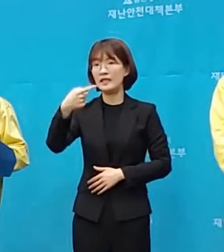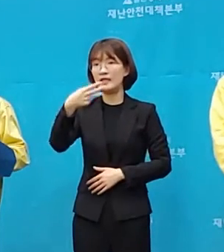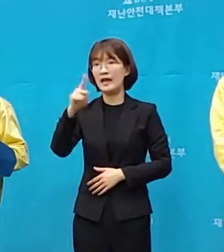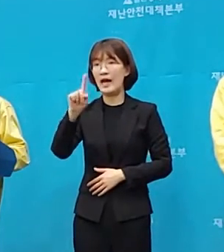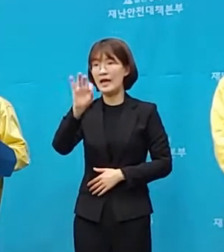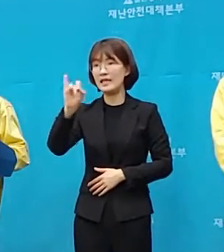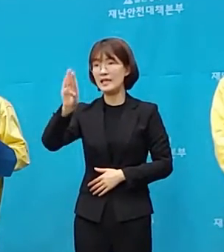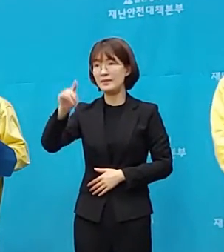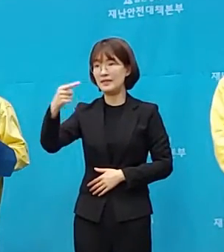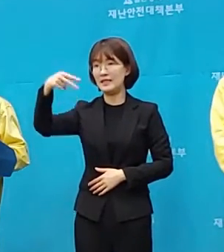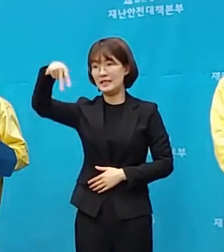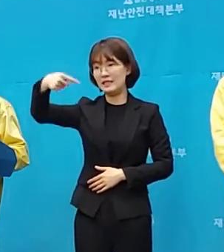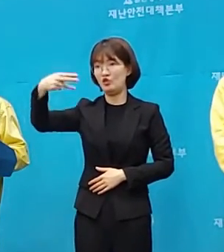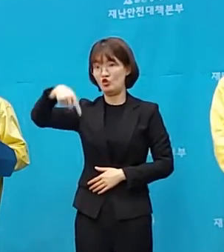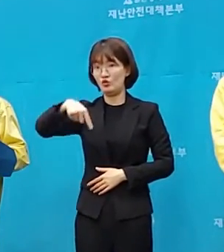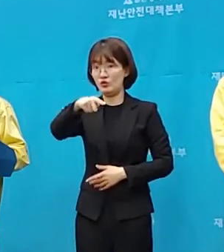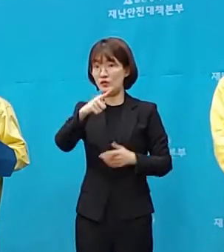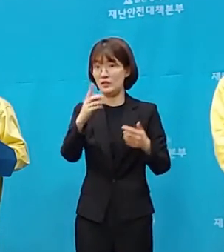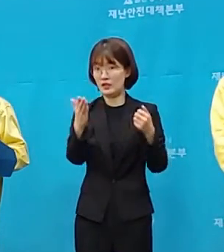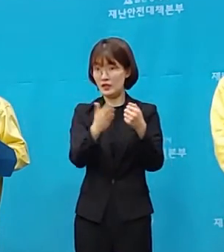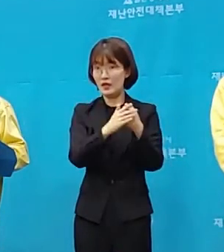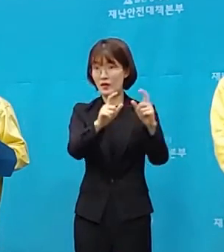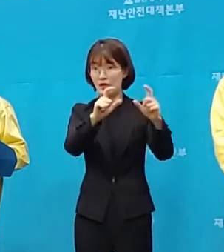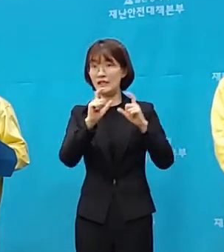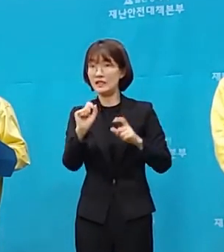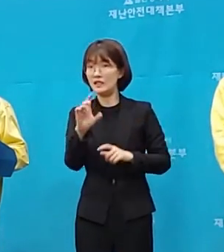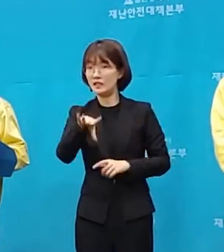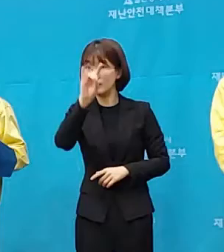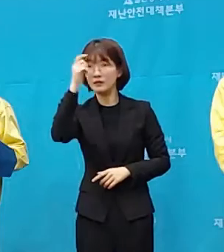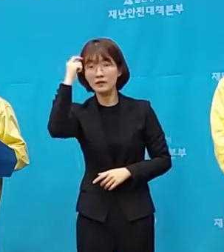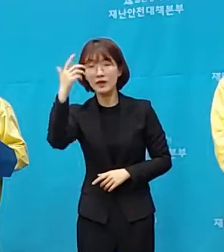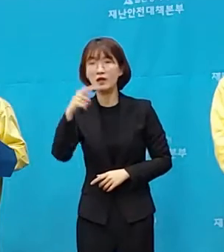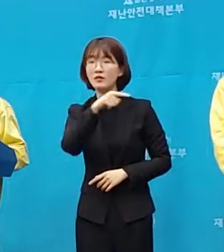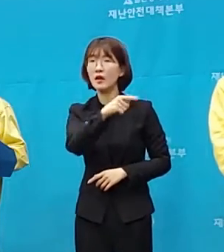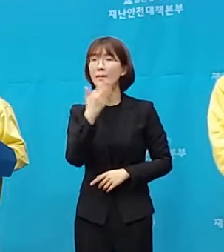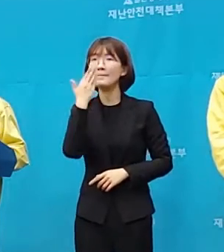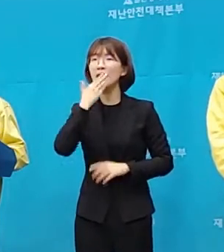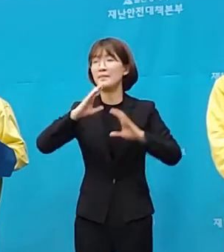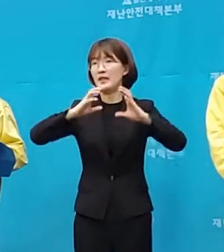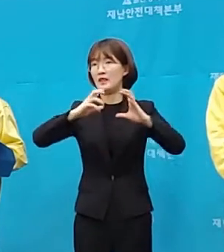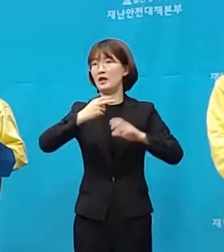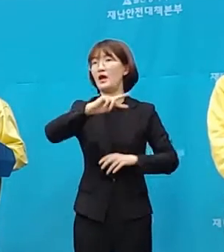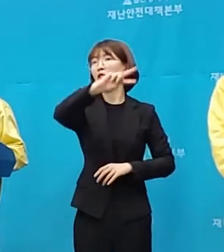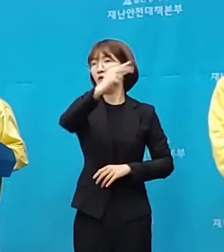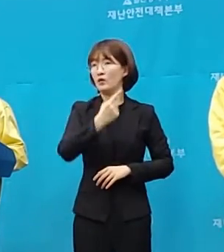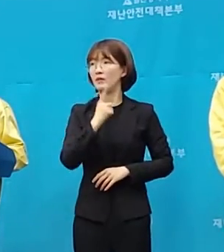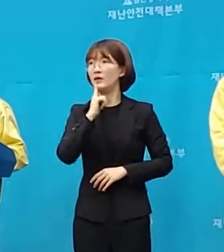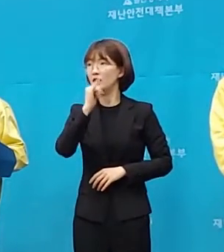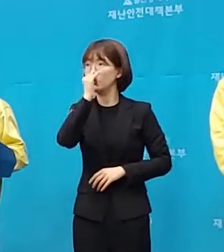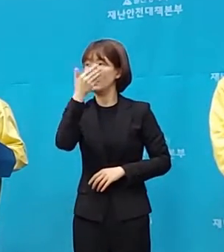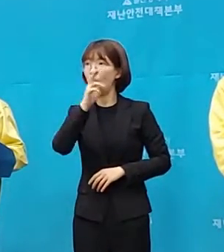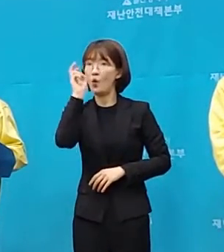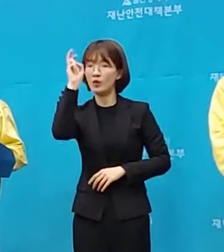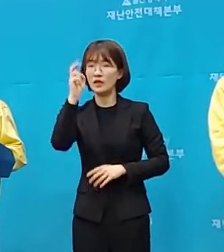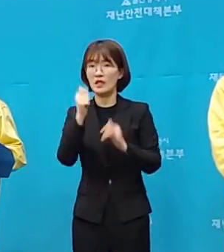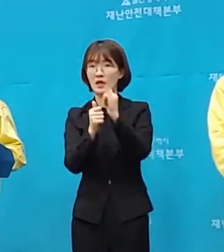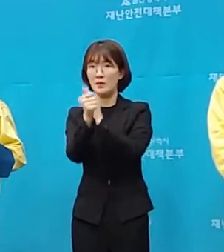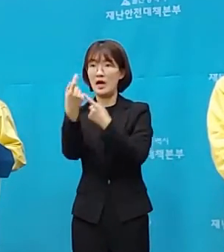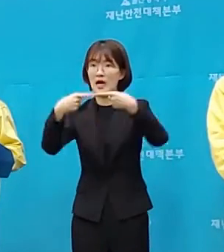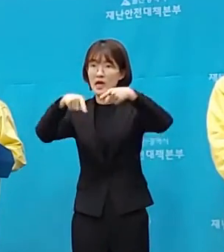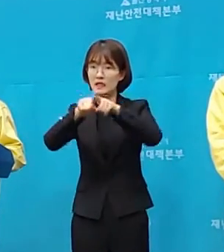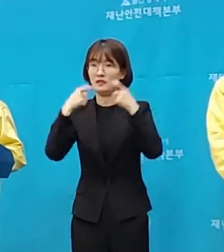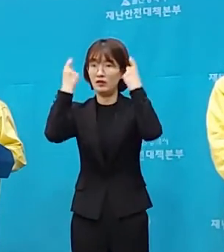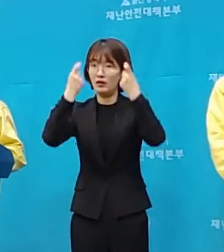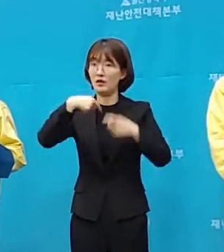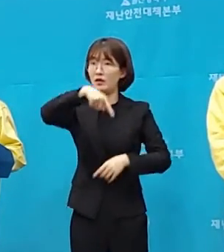사례인지가 궁금하고요. 그 다음에 지금 이분이 필리핀을 다녀온 걸로 알고 있는데, 그 남편도 동행했었는지, 그 다음에,